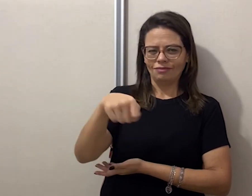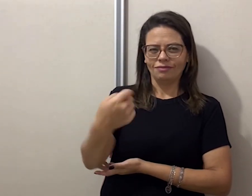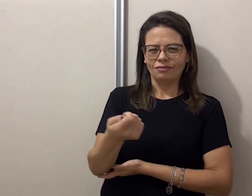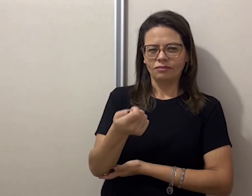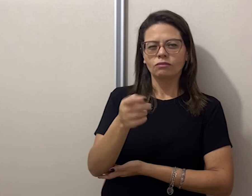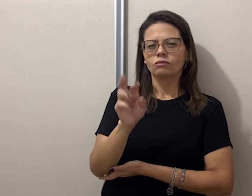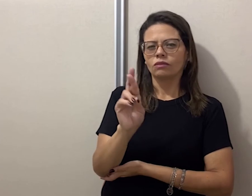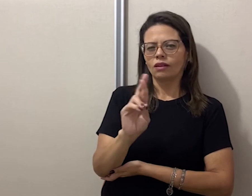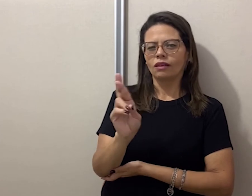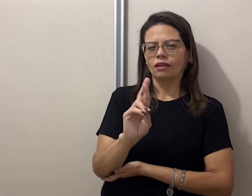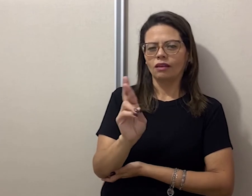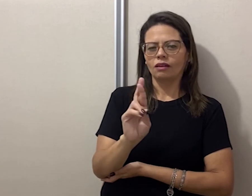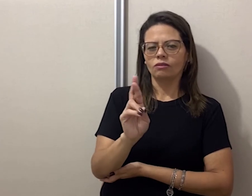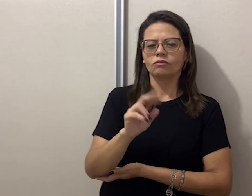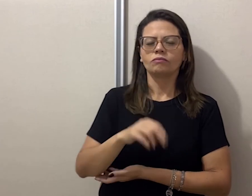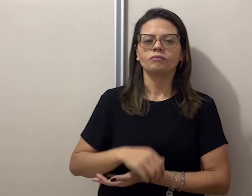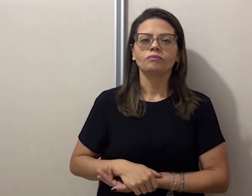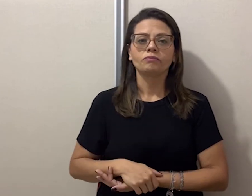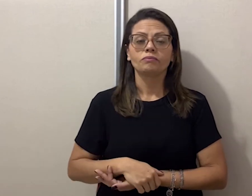esse é o sinal real: